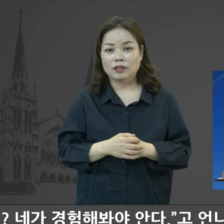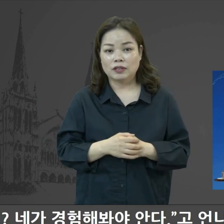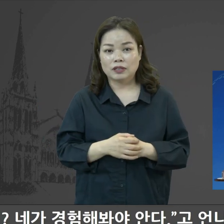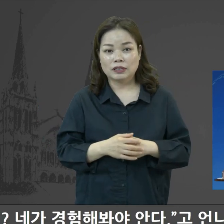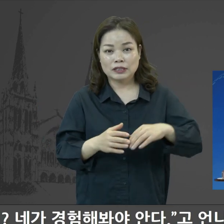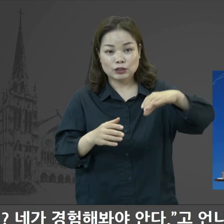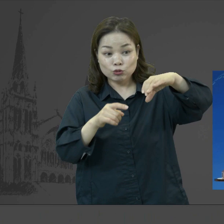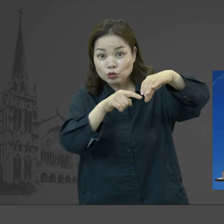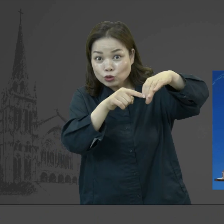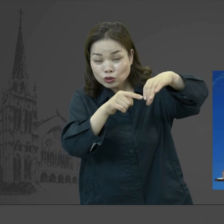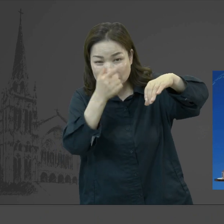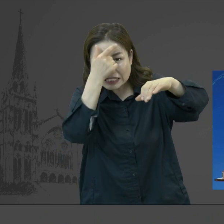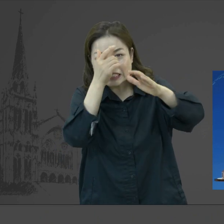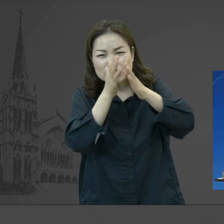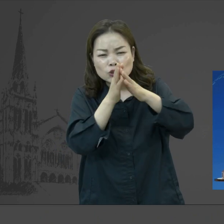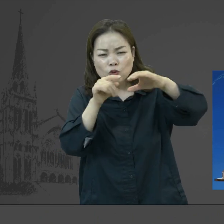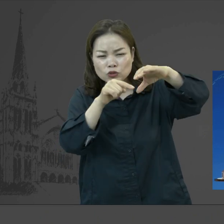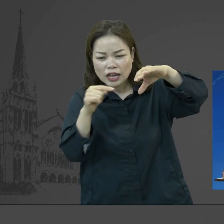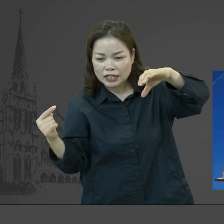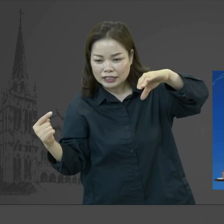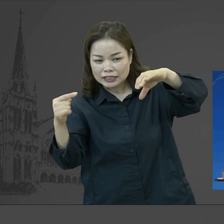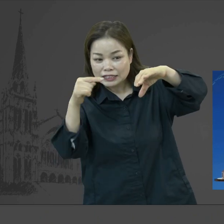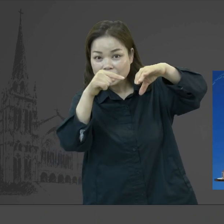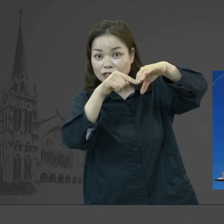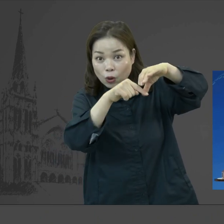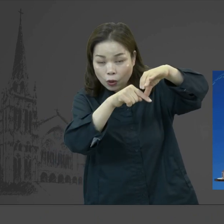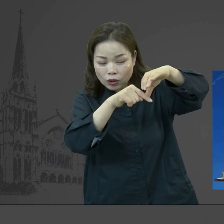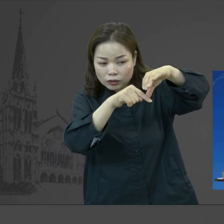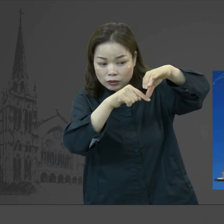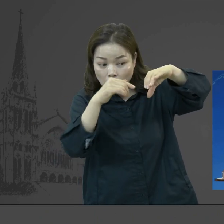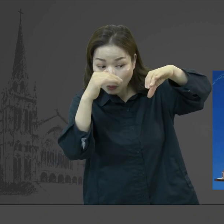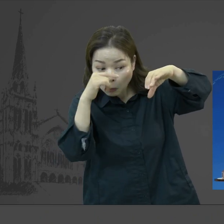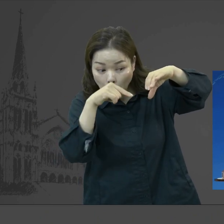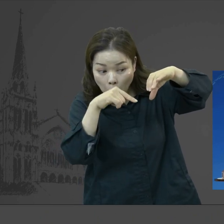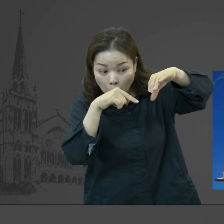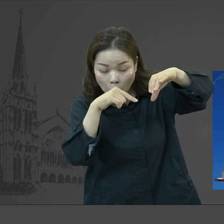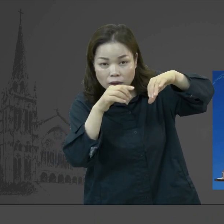거기를 이렇게 들어갔는데 이렇게 들어가서 이렇게 쳐다보는데요,